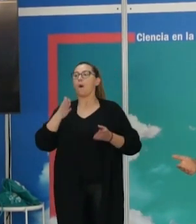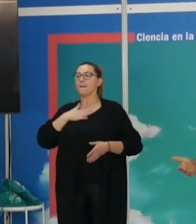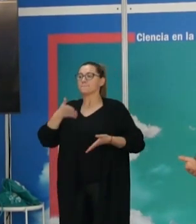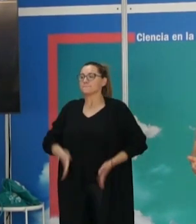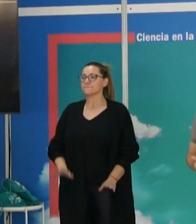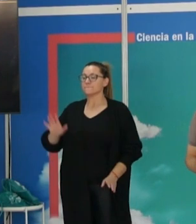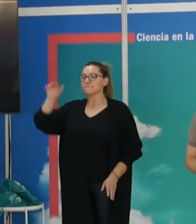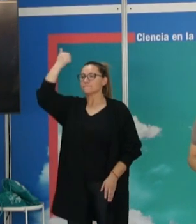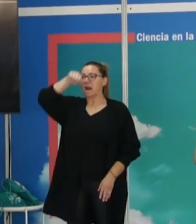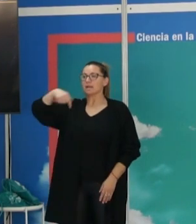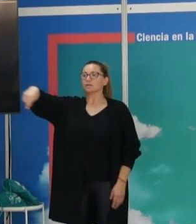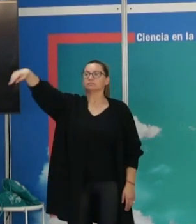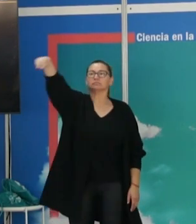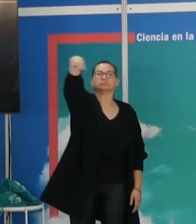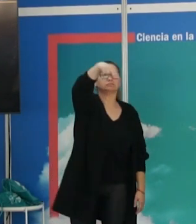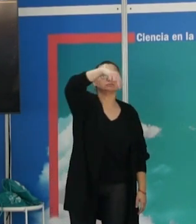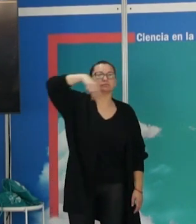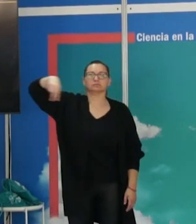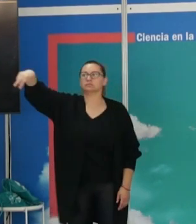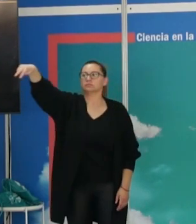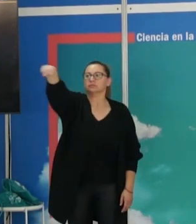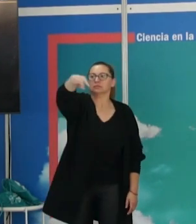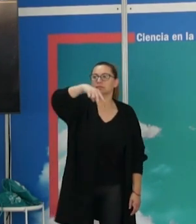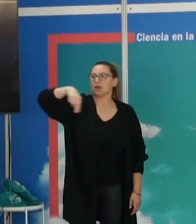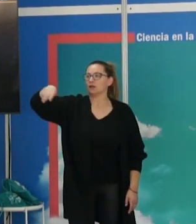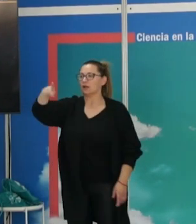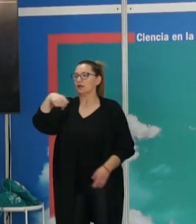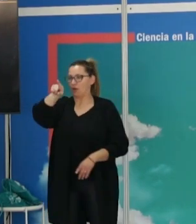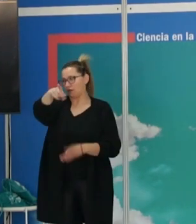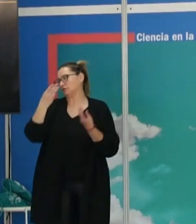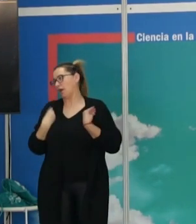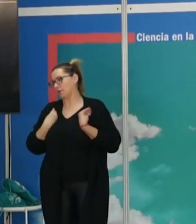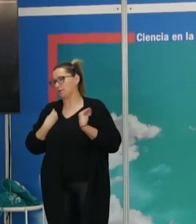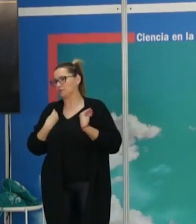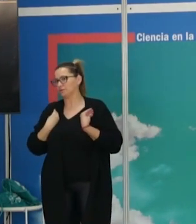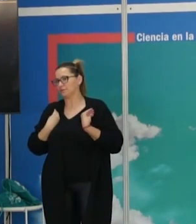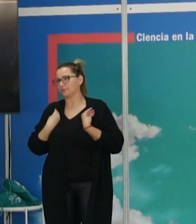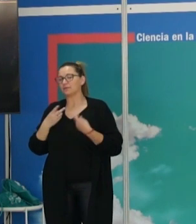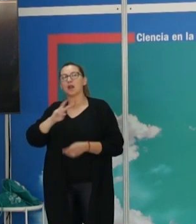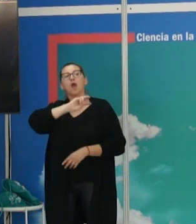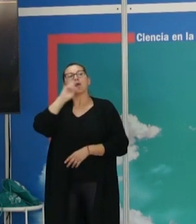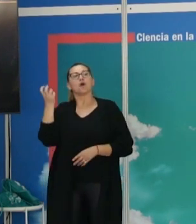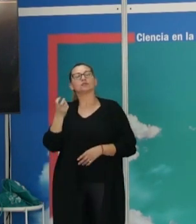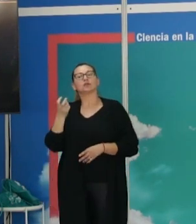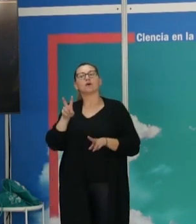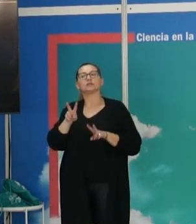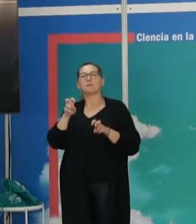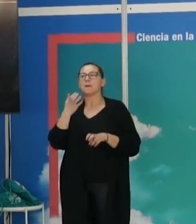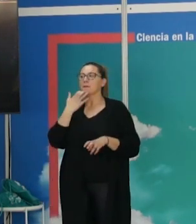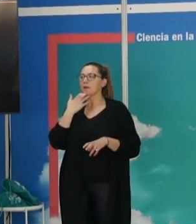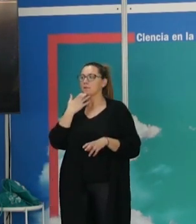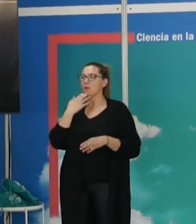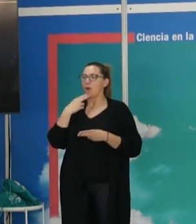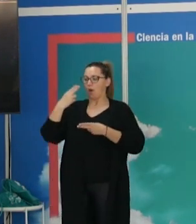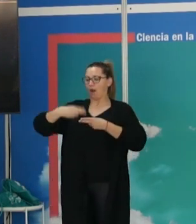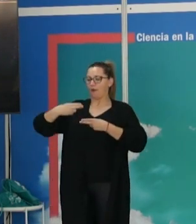jugando, pues espero que nadie cuestione que está vivo. Pero hay circunstancias más limítrofes, en el caso de la frontera con la vida,